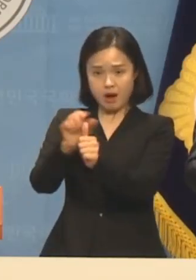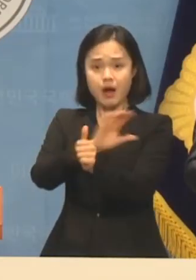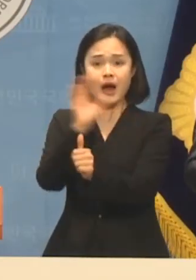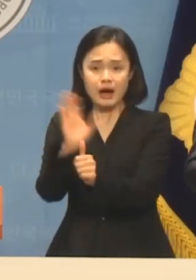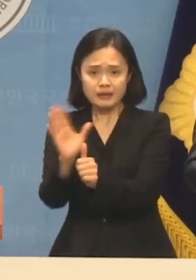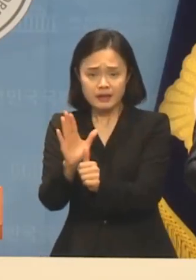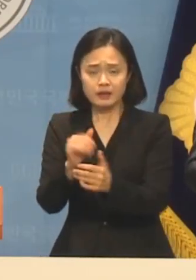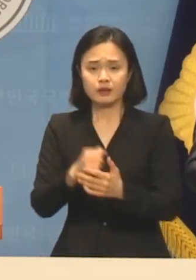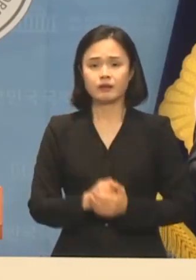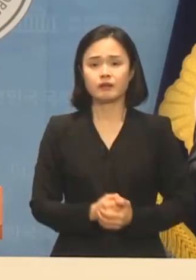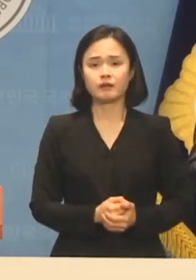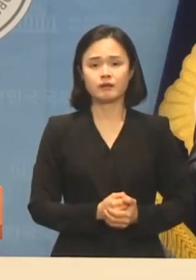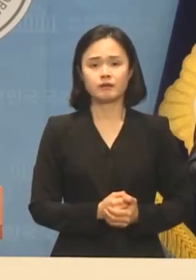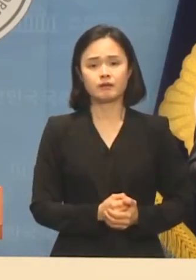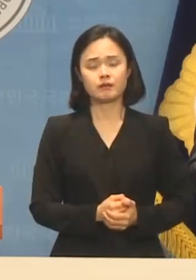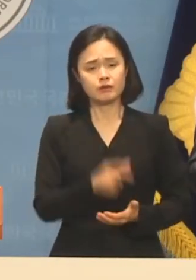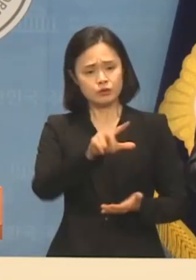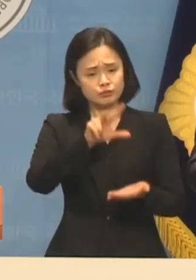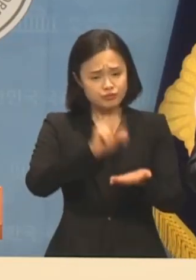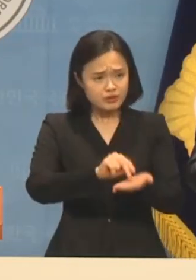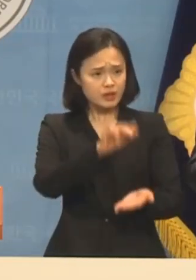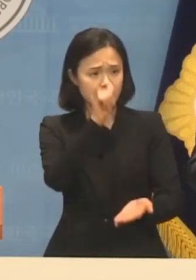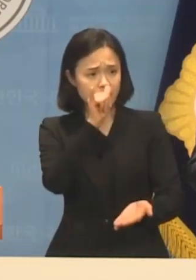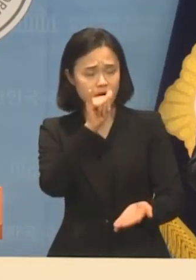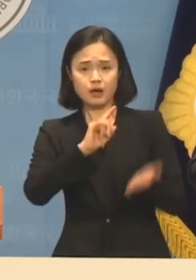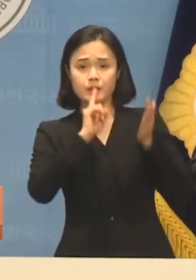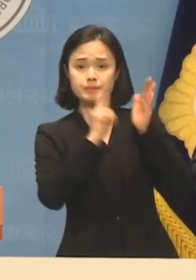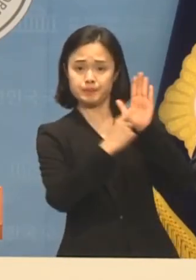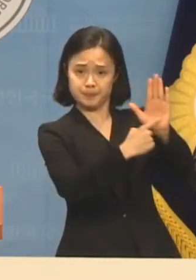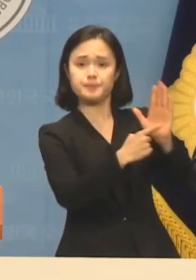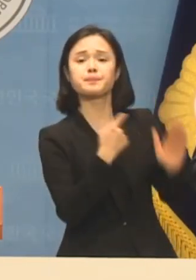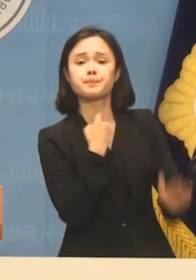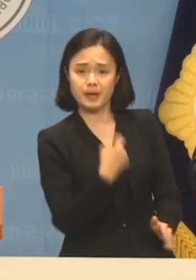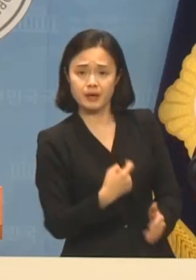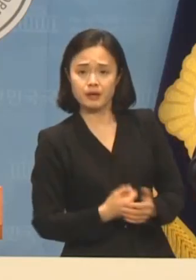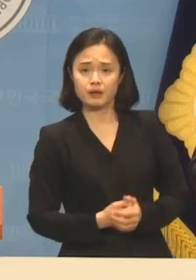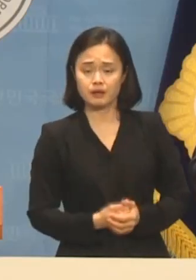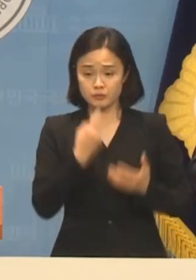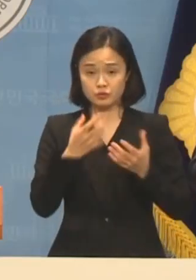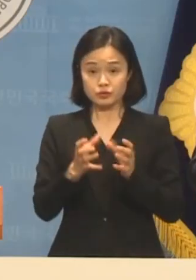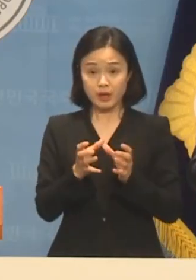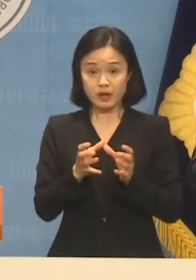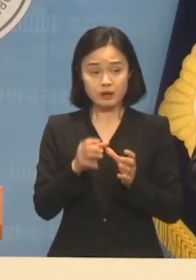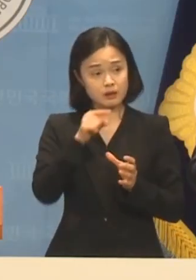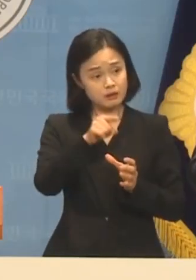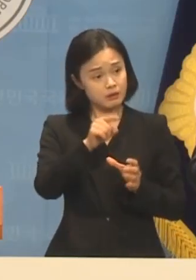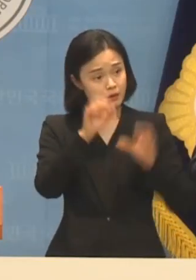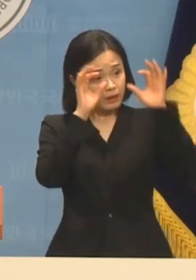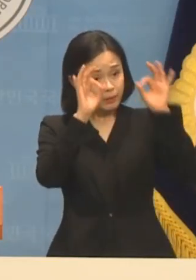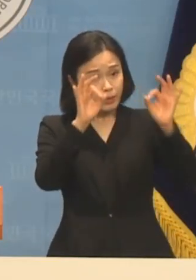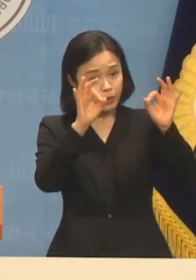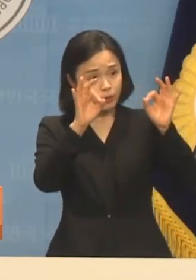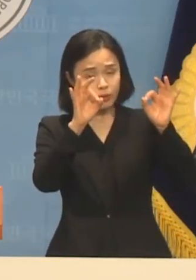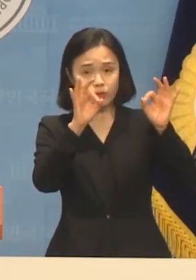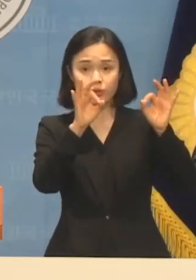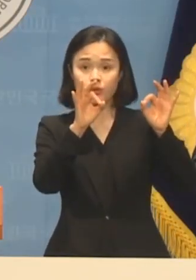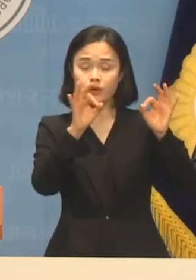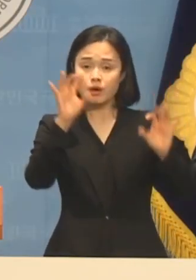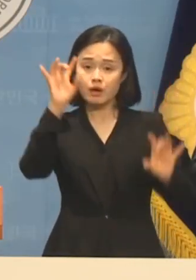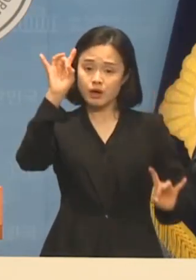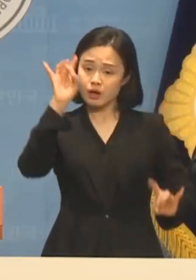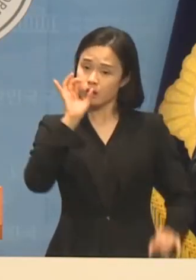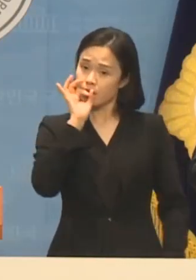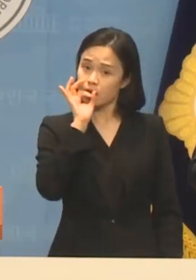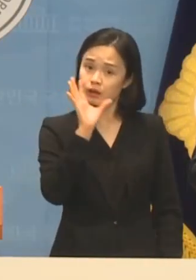있습니다. 우리 더불어민주당은 이 같은 사태를 자시할 수 없습니다. 이에 내란의